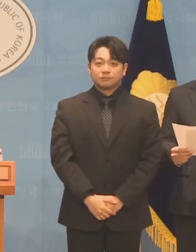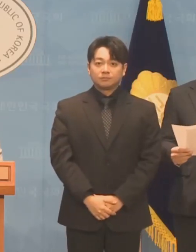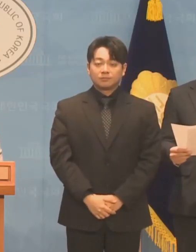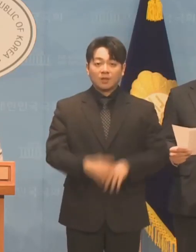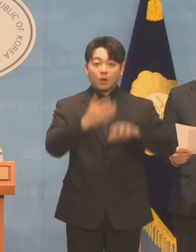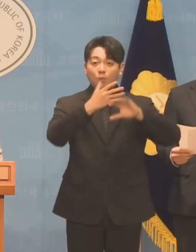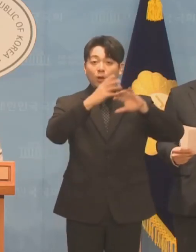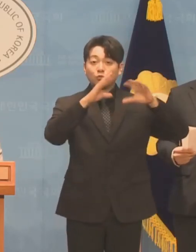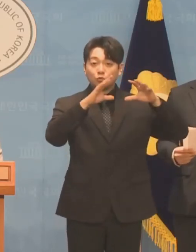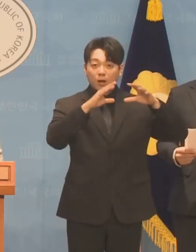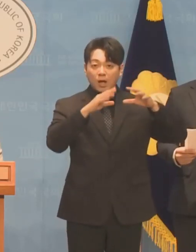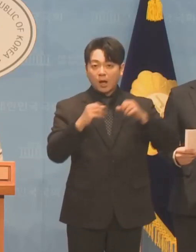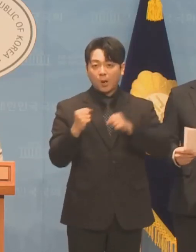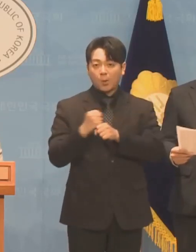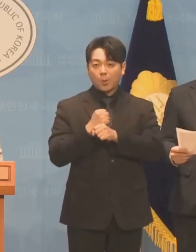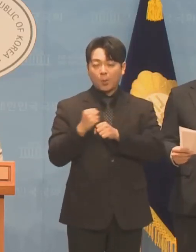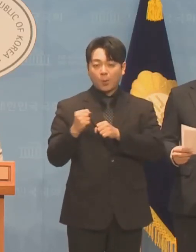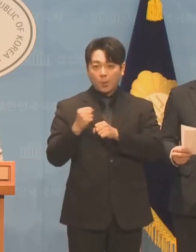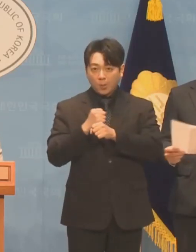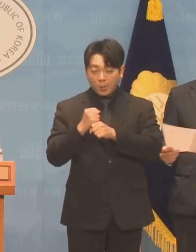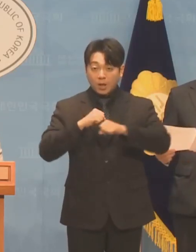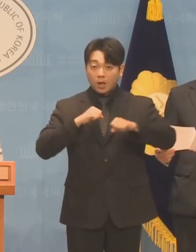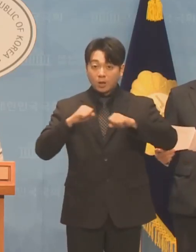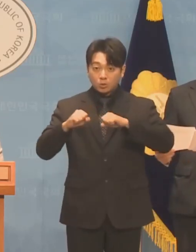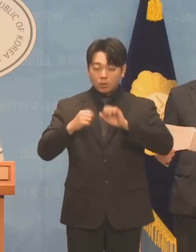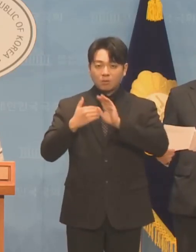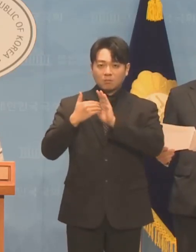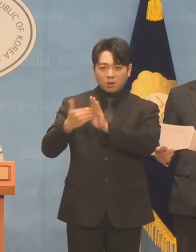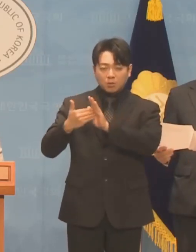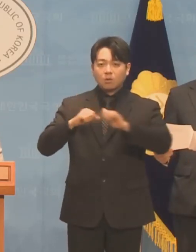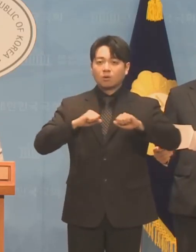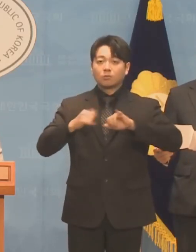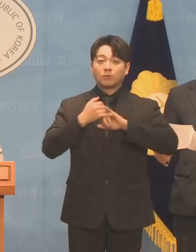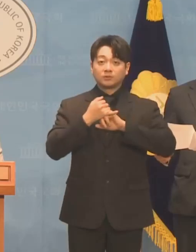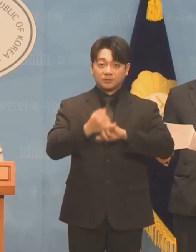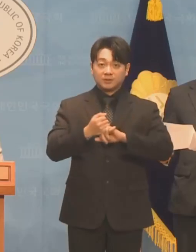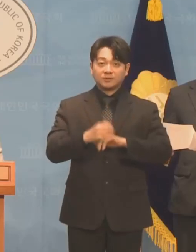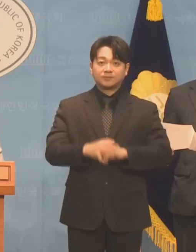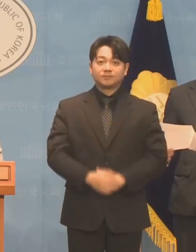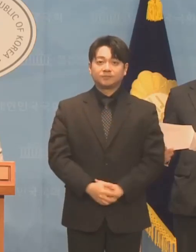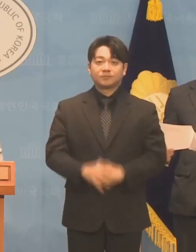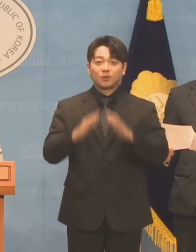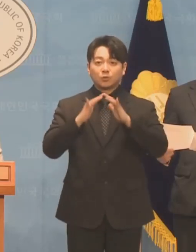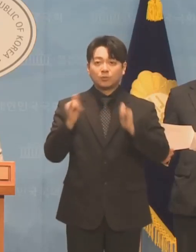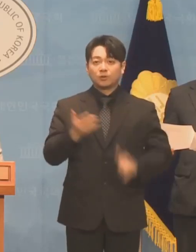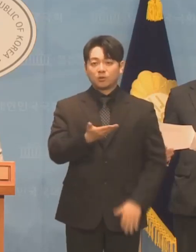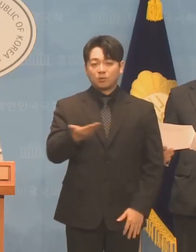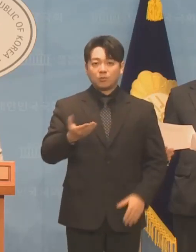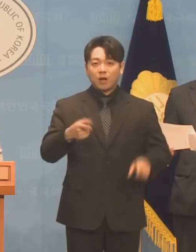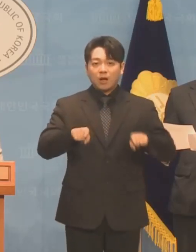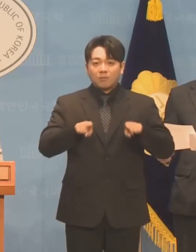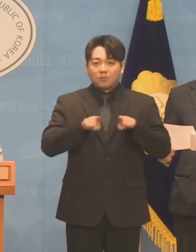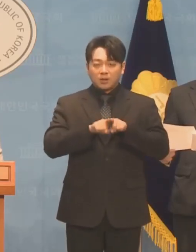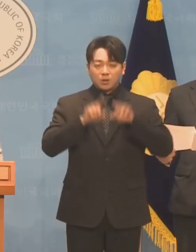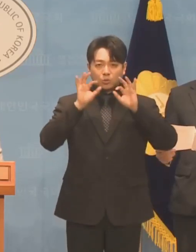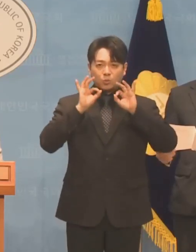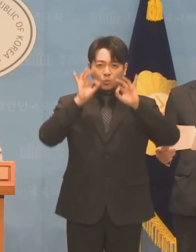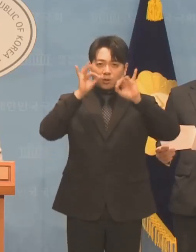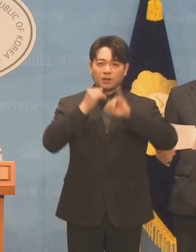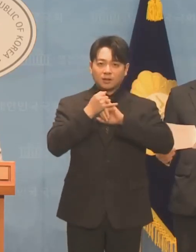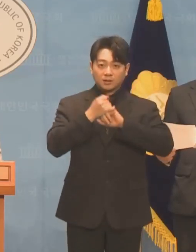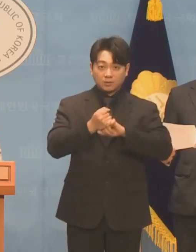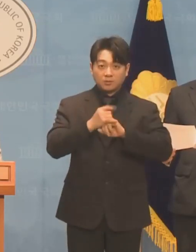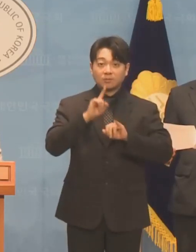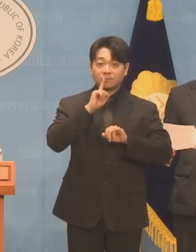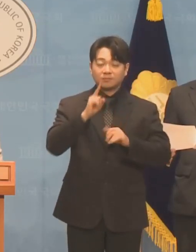이익을 추구하려는 세력에 강력하게 맞설 것입니다. 이를 바로잡기 위해서 국민과 함께 노력할 것을 다시